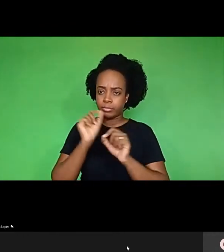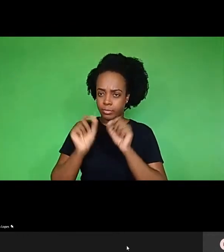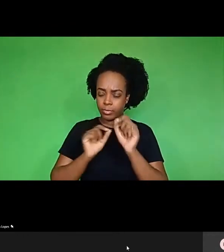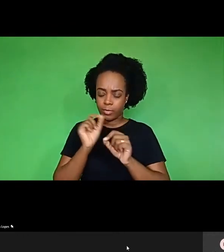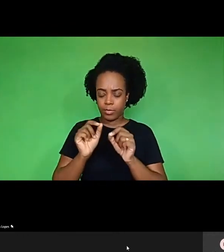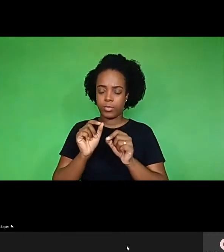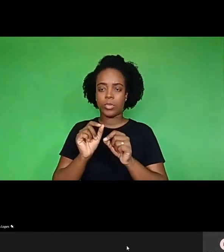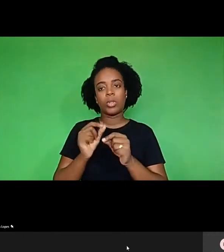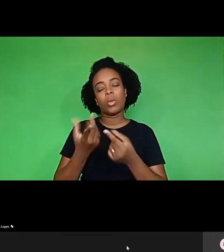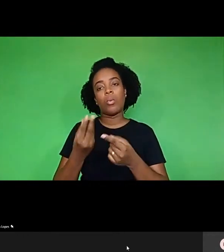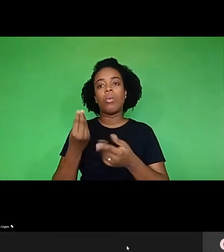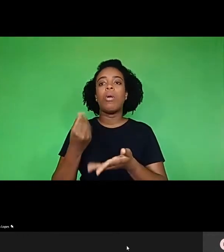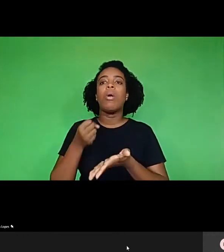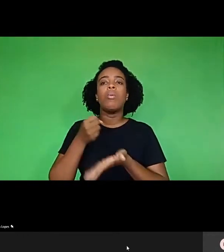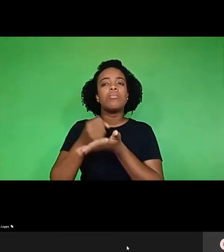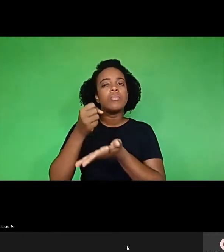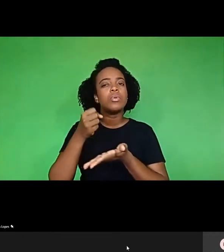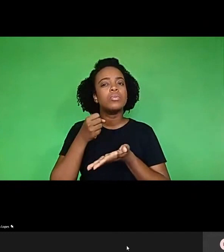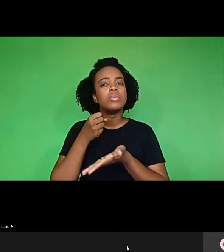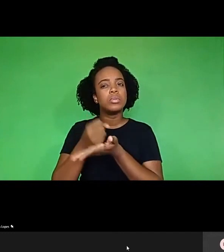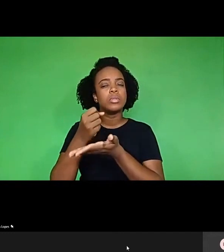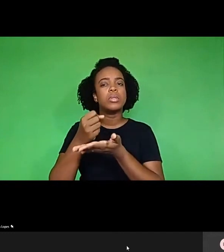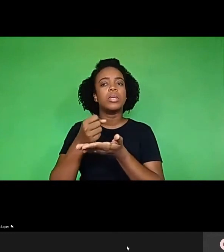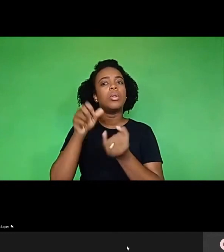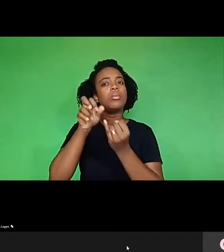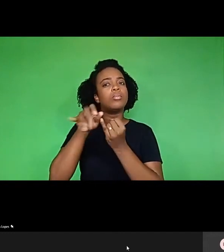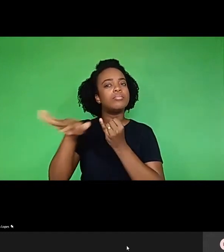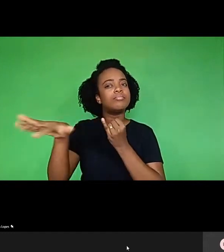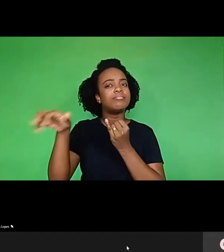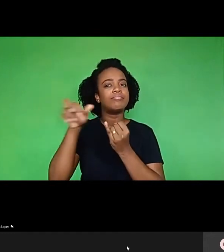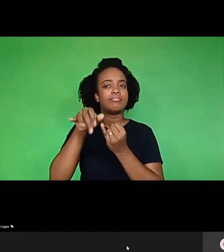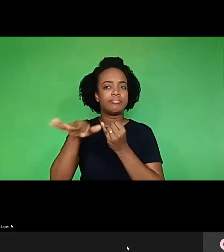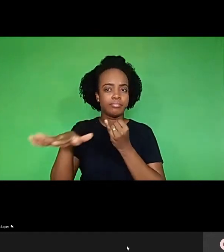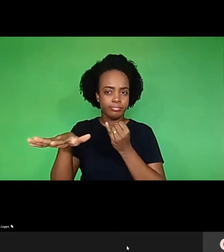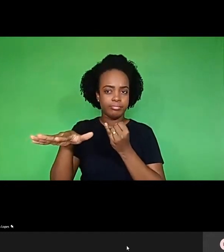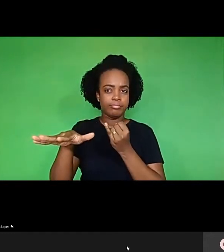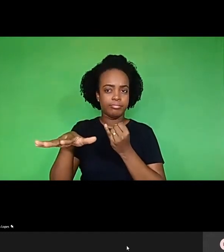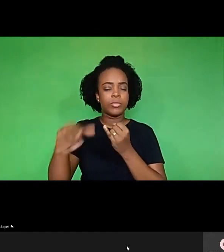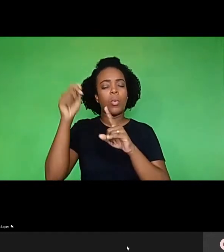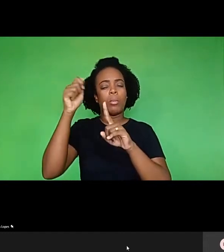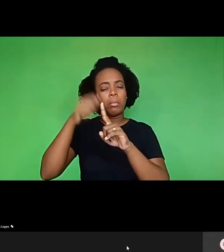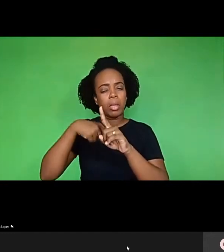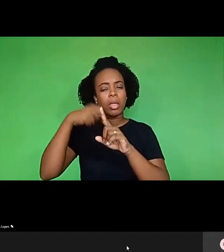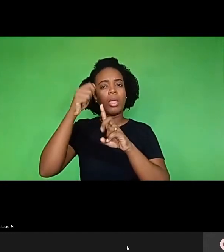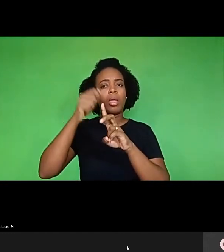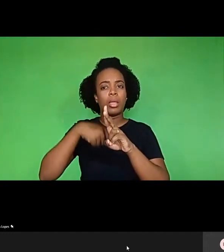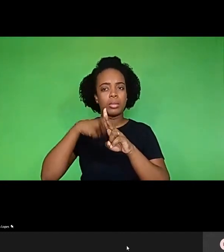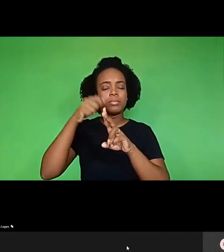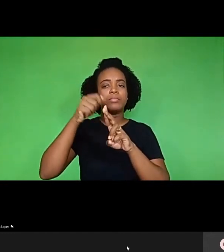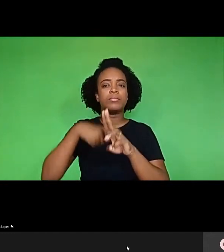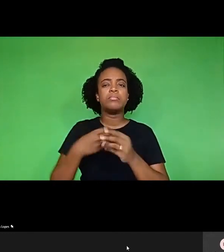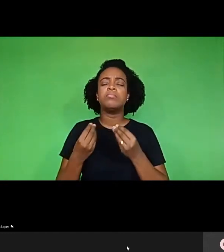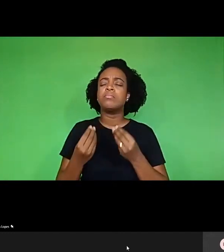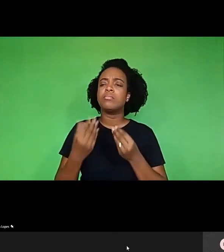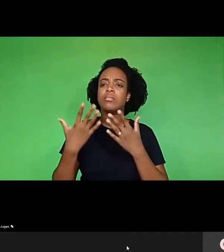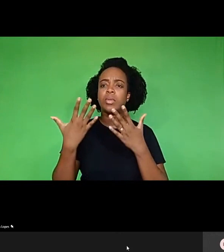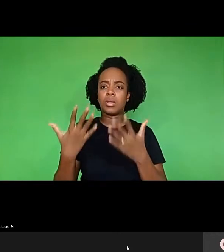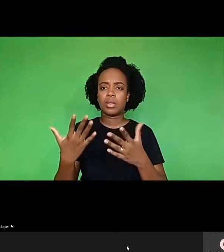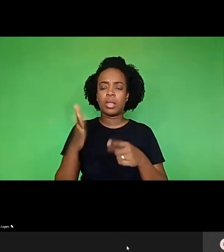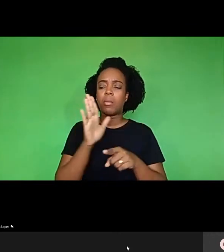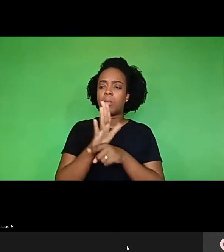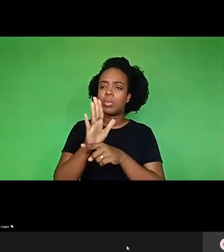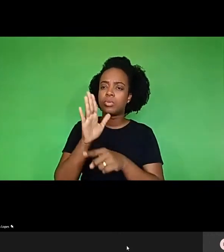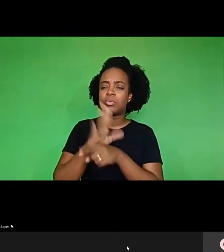de dados, né, que vai ser pago mensalmente, visando auxiliar essa aquisição de pacote de dados junto às empresas de